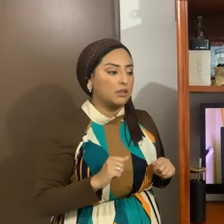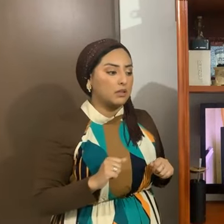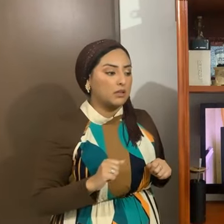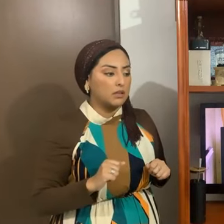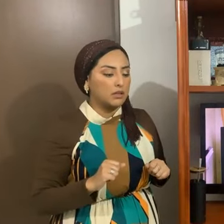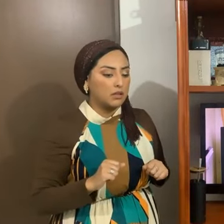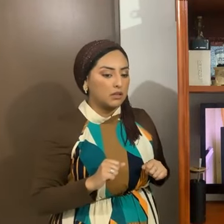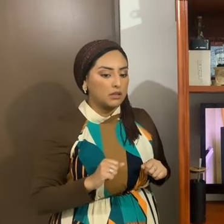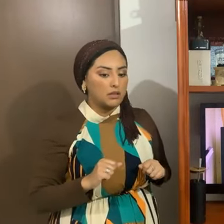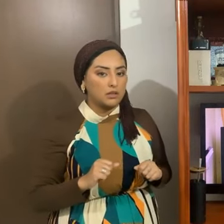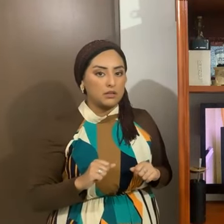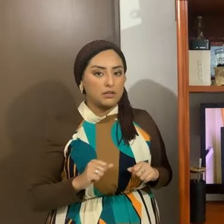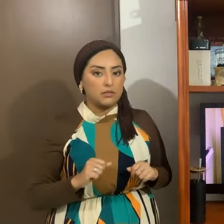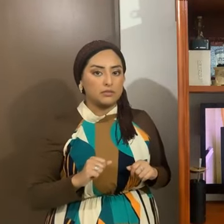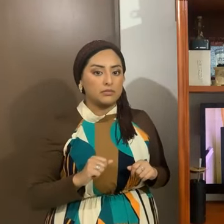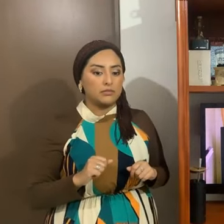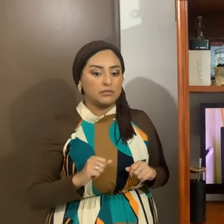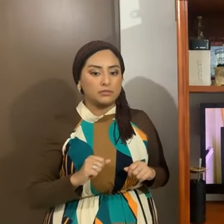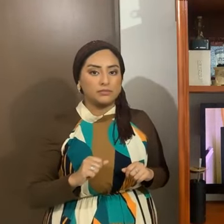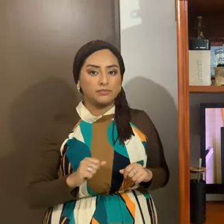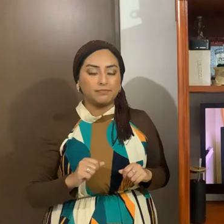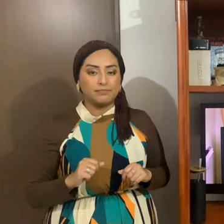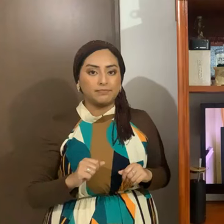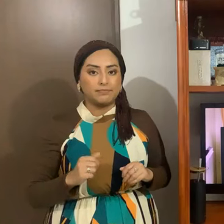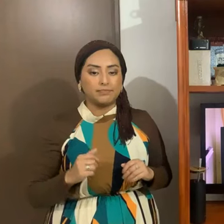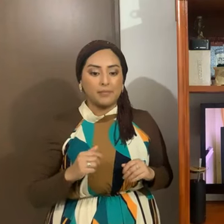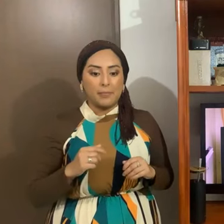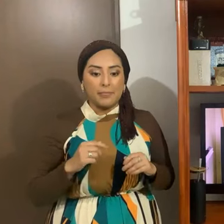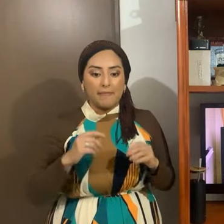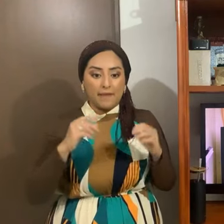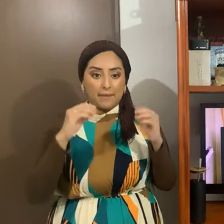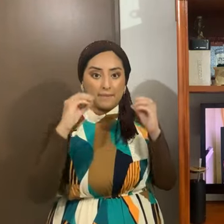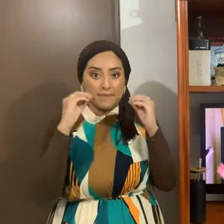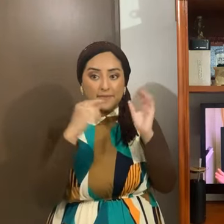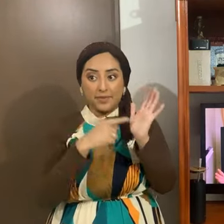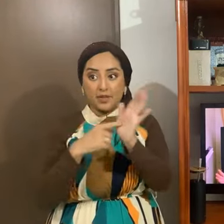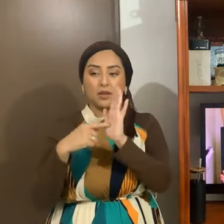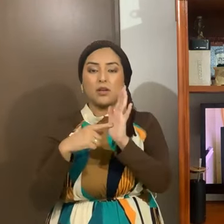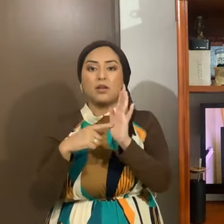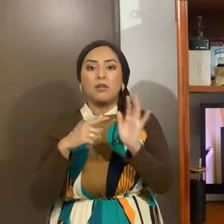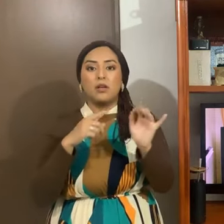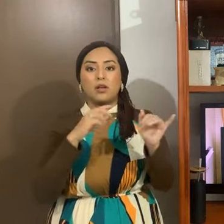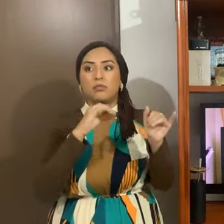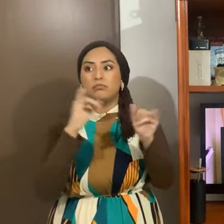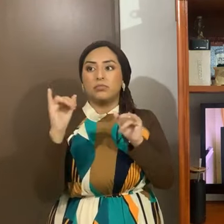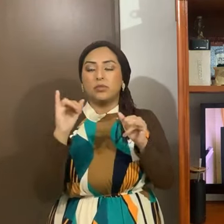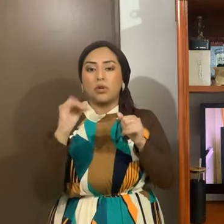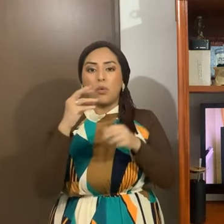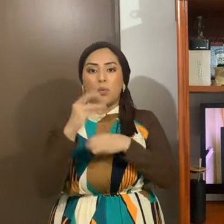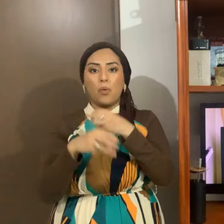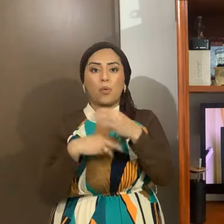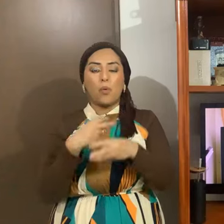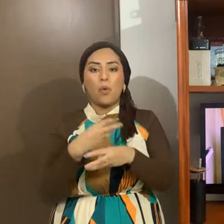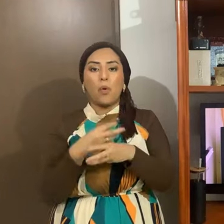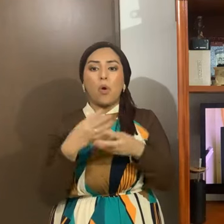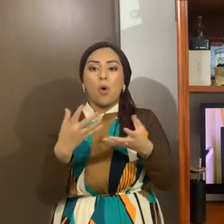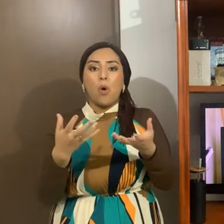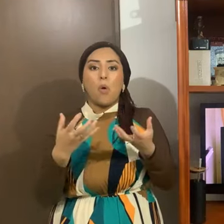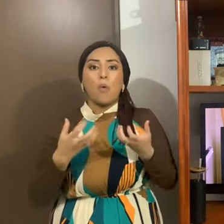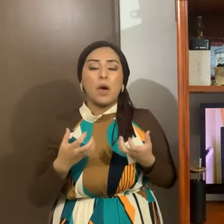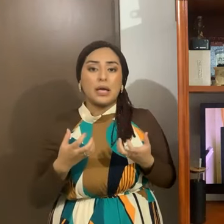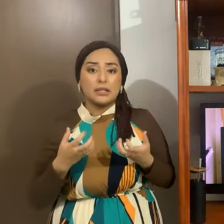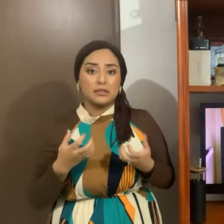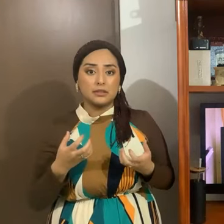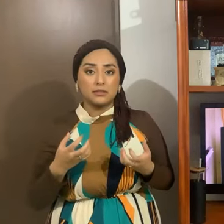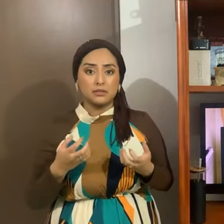sin meter algo por atrás. Claro, porque te enseñan a ser como el mundo quiere, no te enseñan a ser como